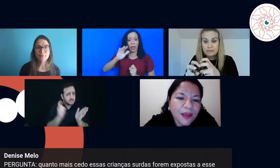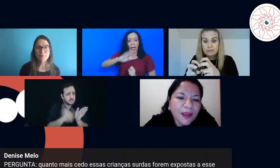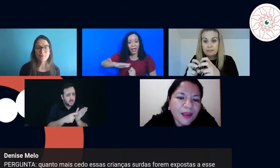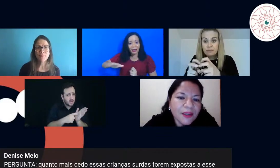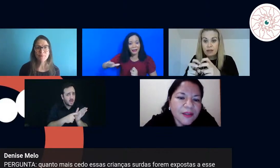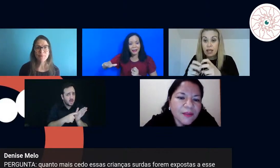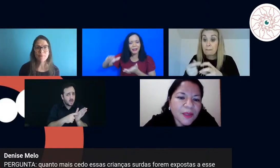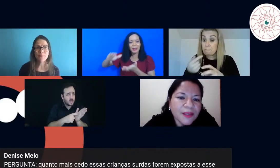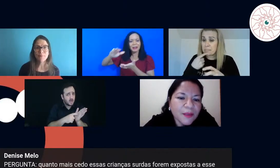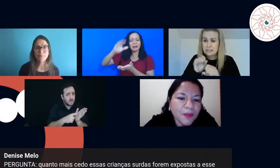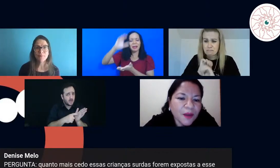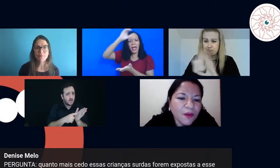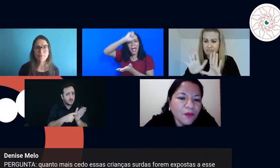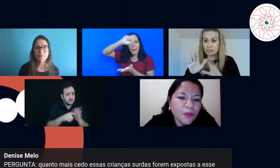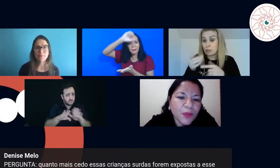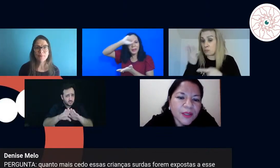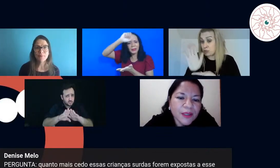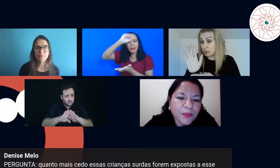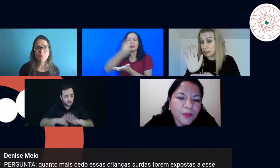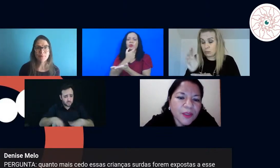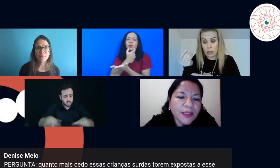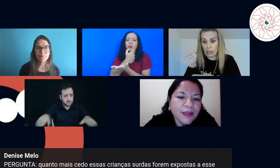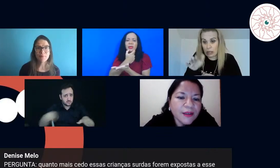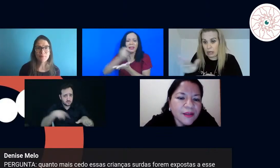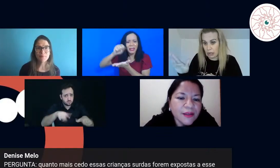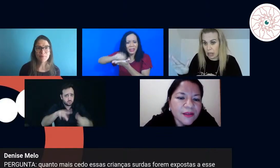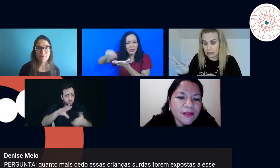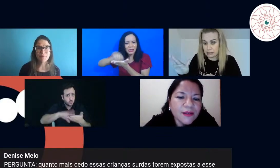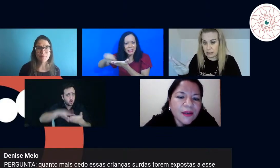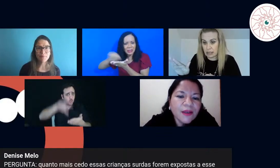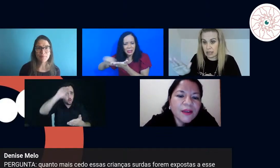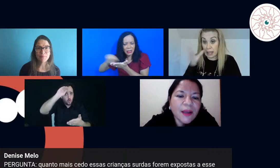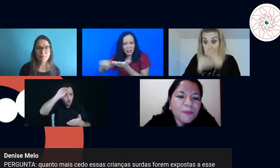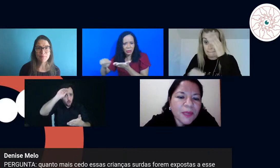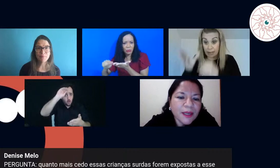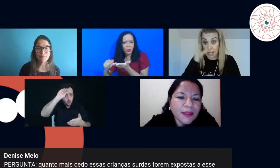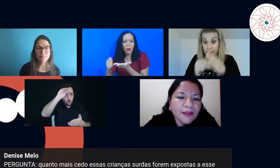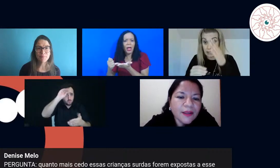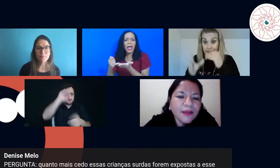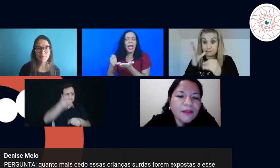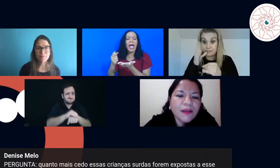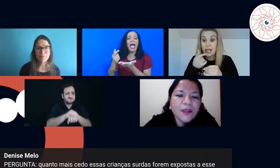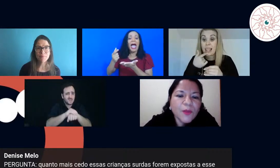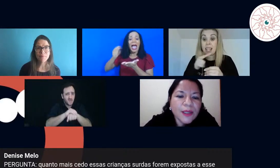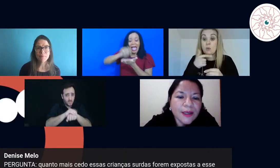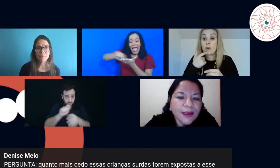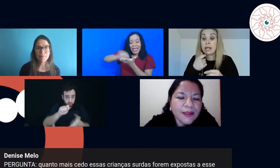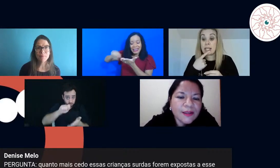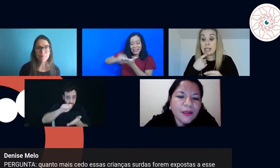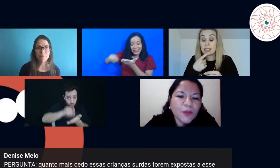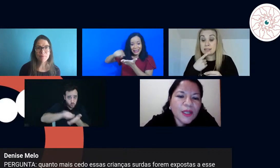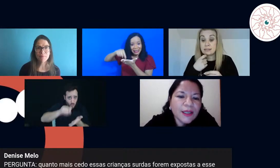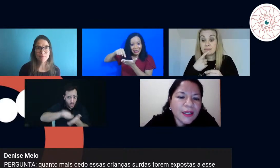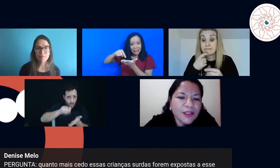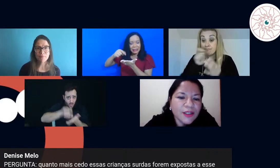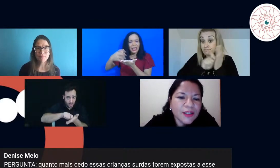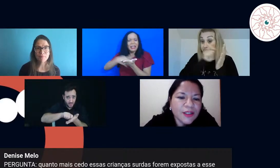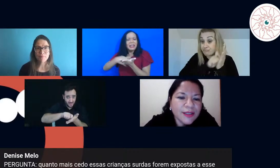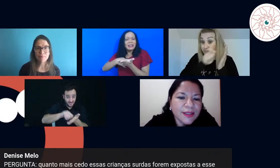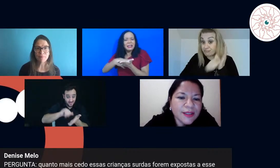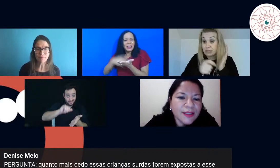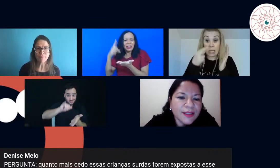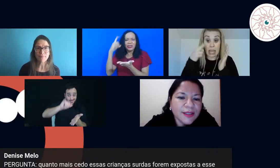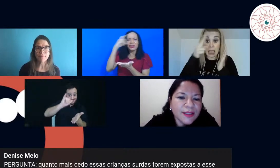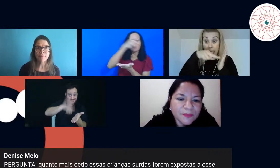que se percebeu que, por exemplo, crianças que aprendem a língua inglesa na modalidade de